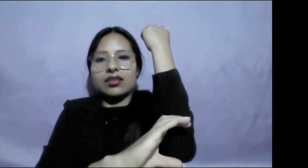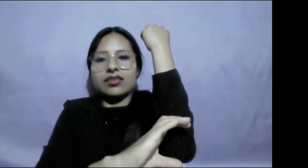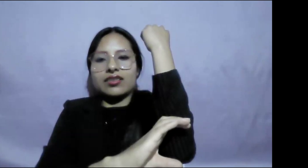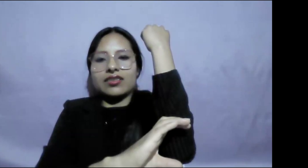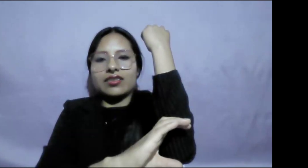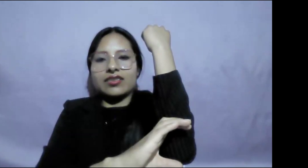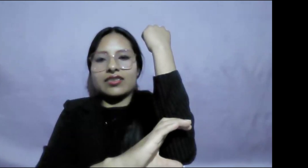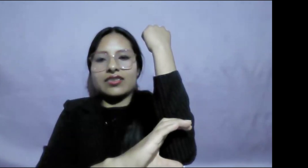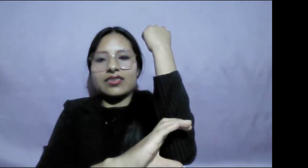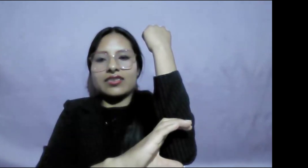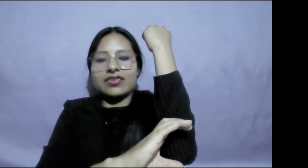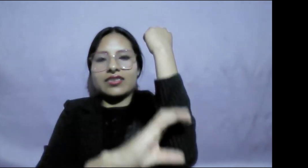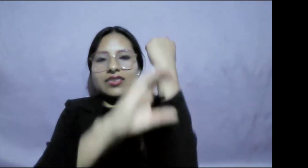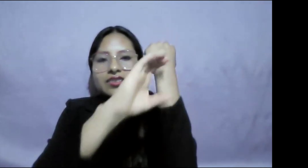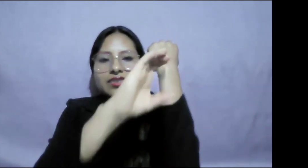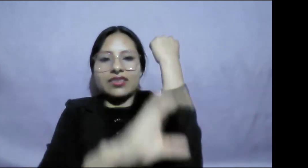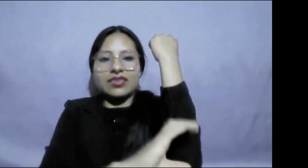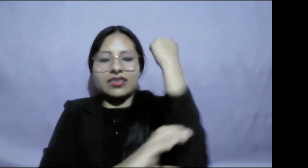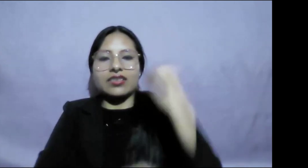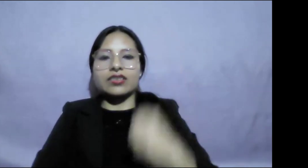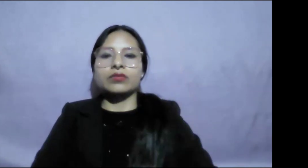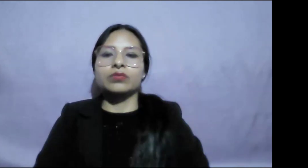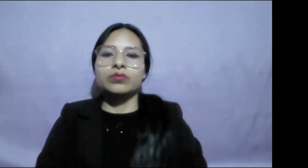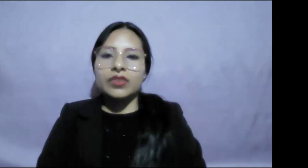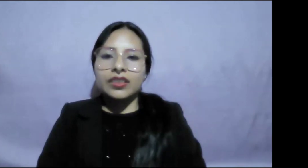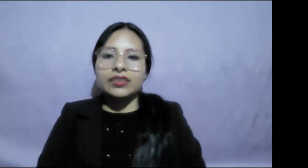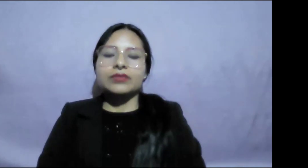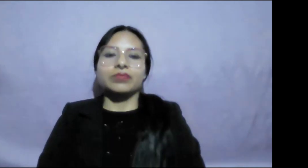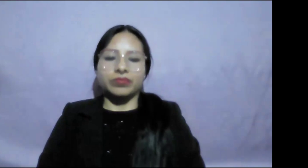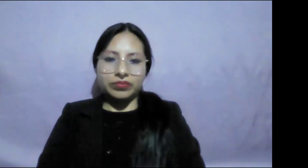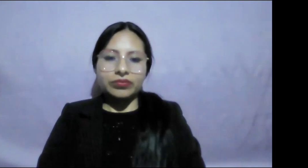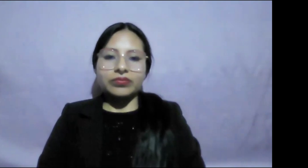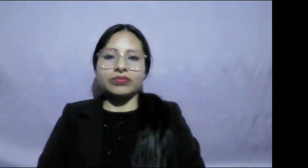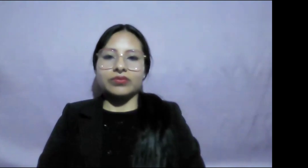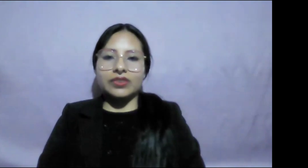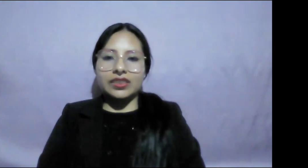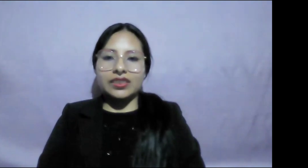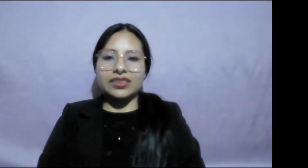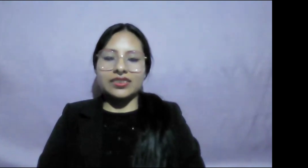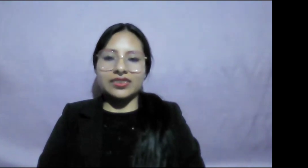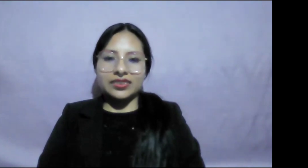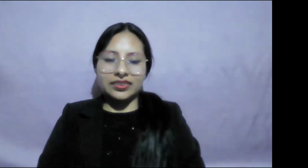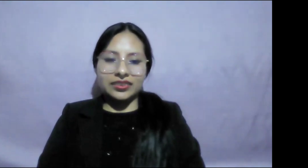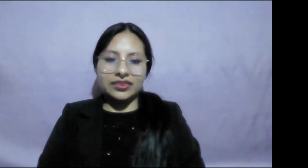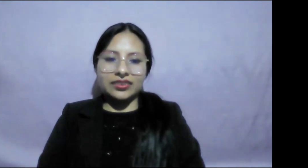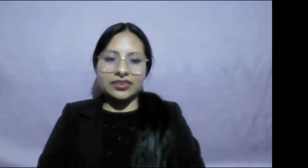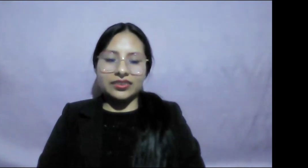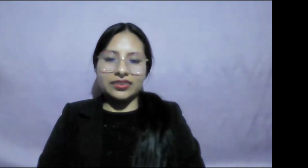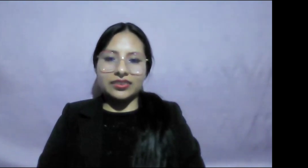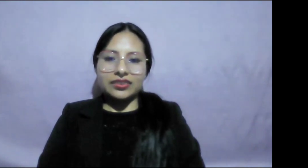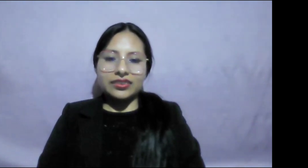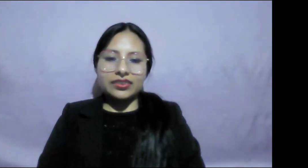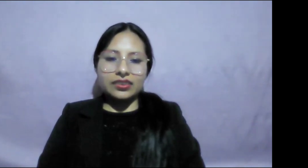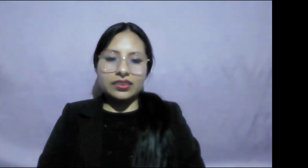cañete toda señora Carola la c es con toda la mano Ah no solo con dos dedos Ajá con toda la